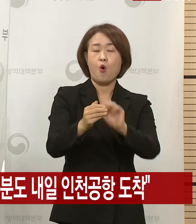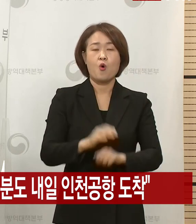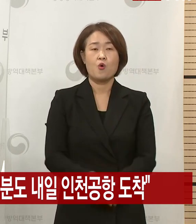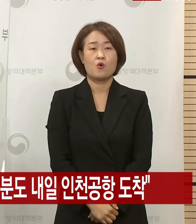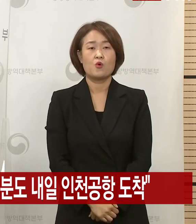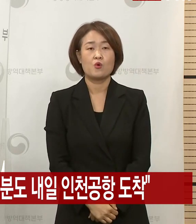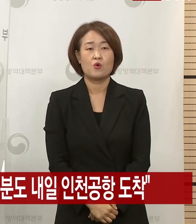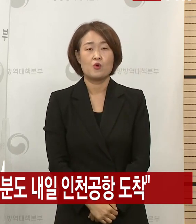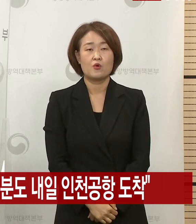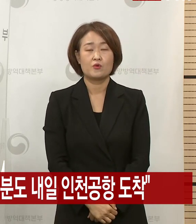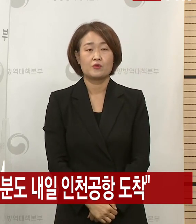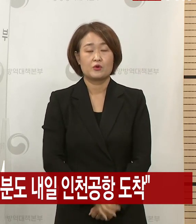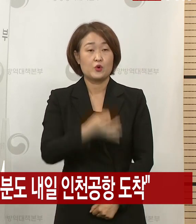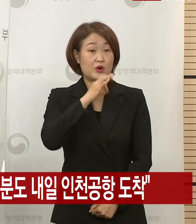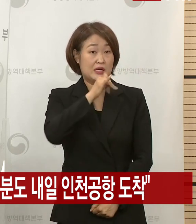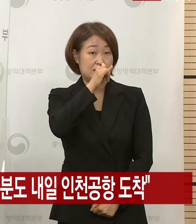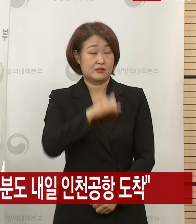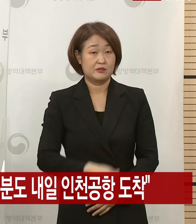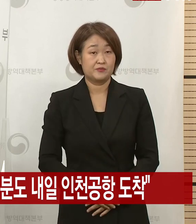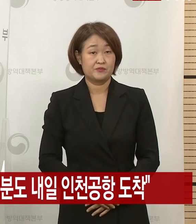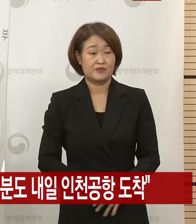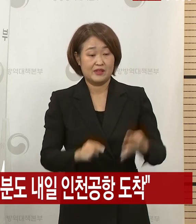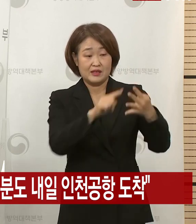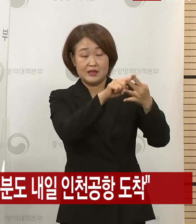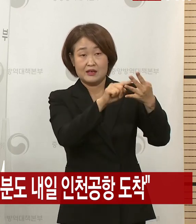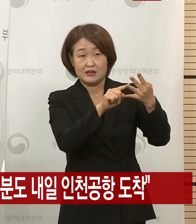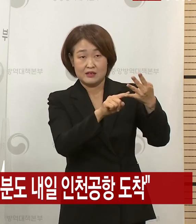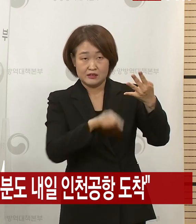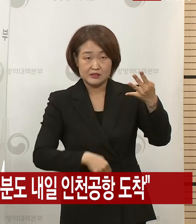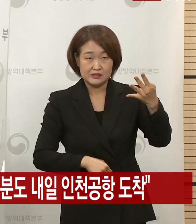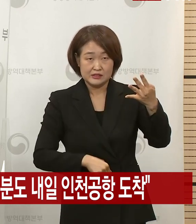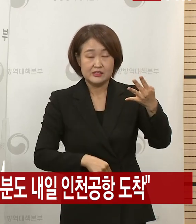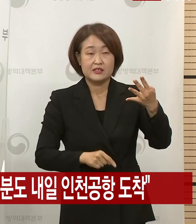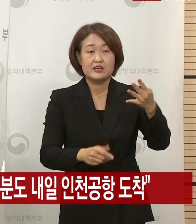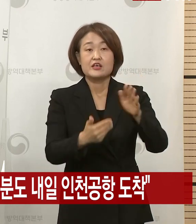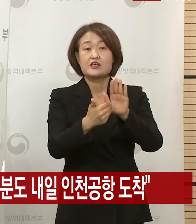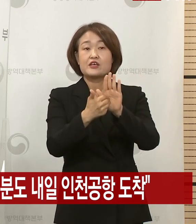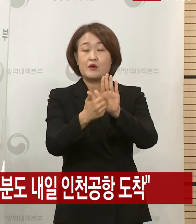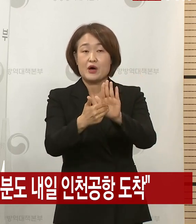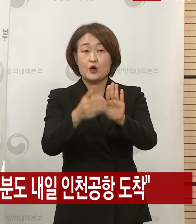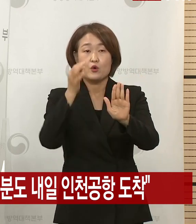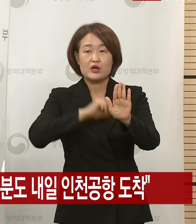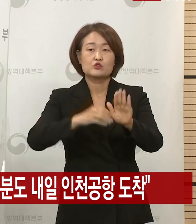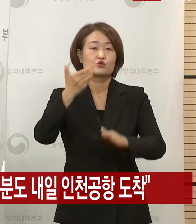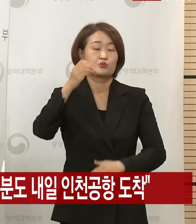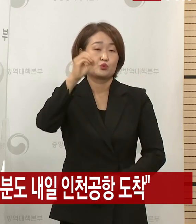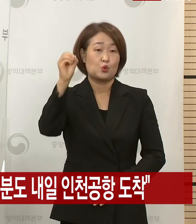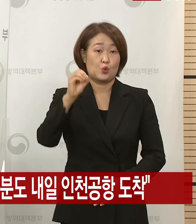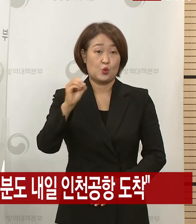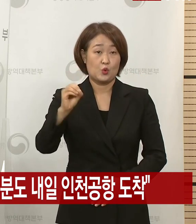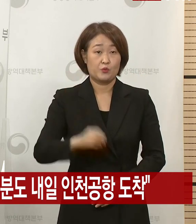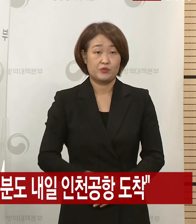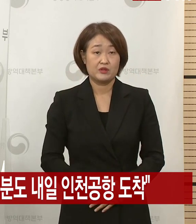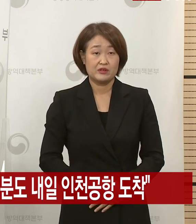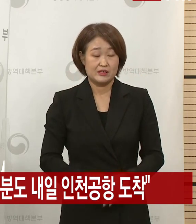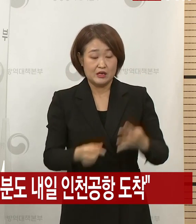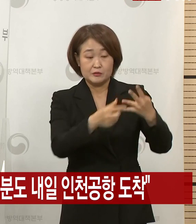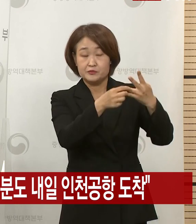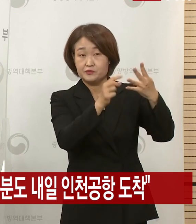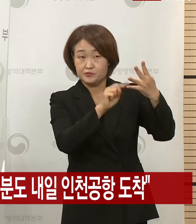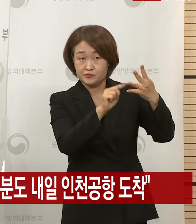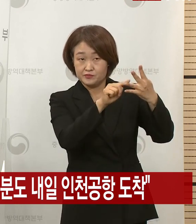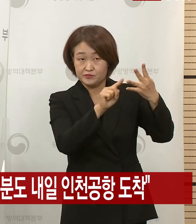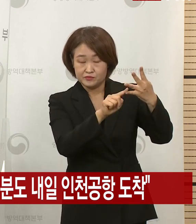보였습니다. 말씀드린 4개 시설의 평균 예방 효과는 90%였습니다. 변이가 없었던